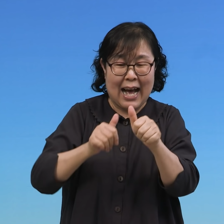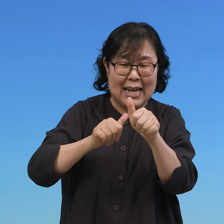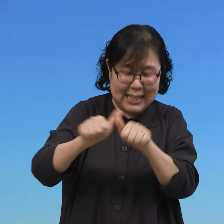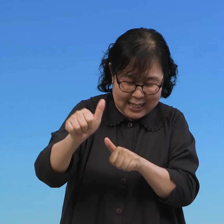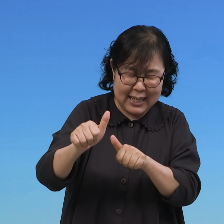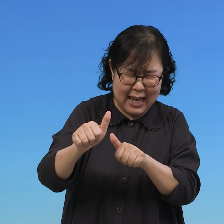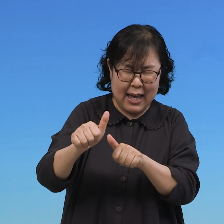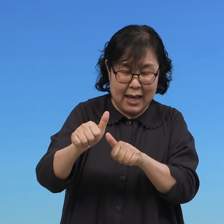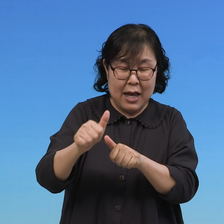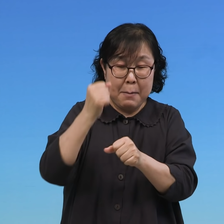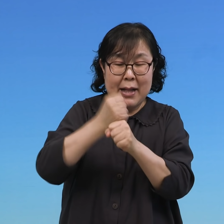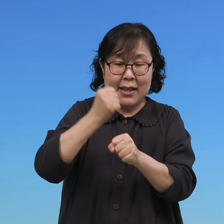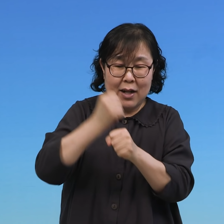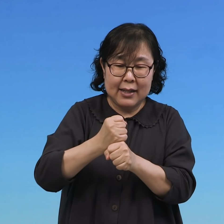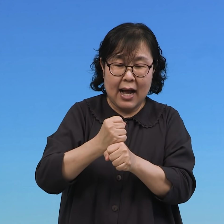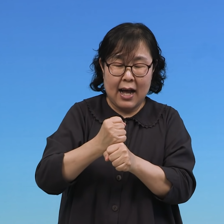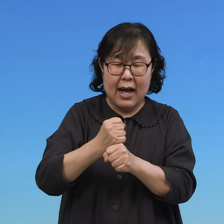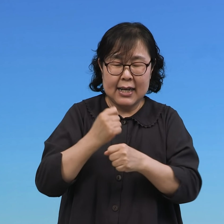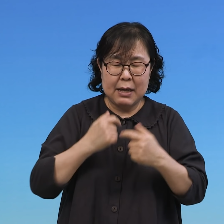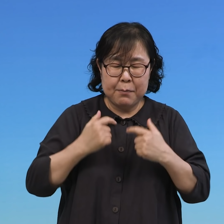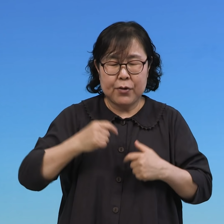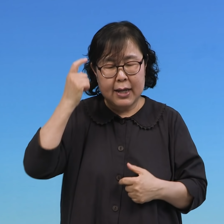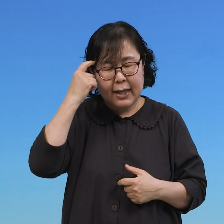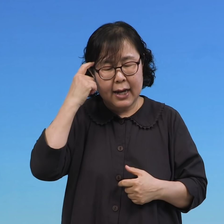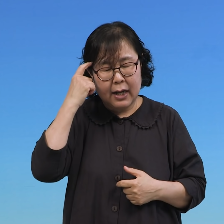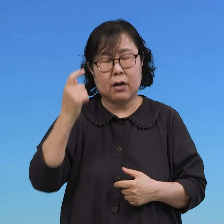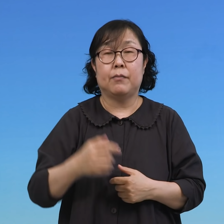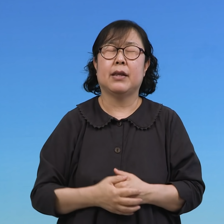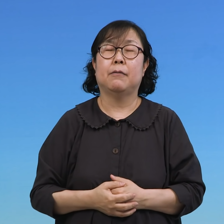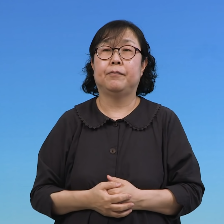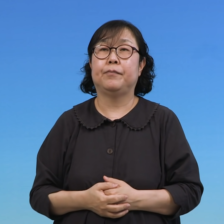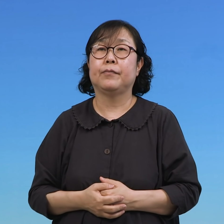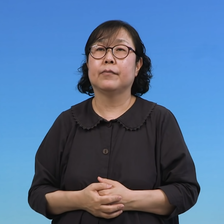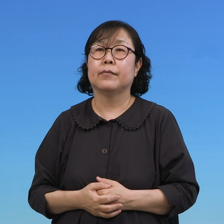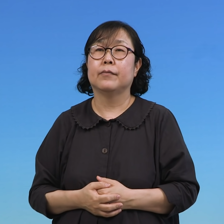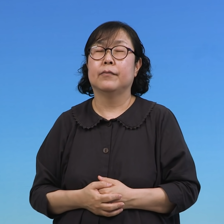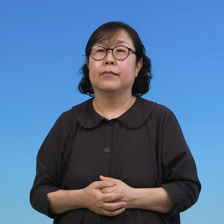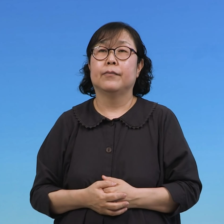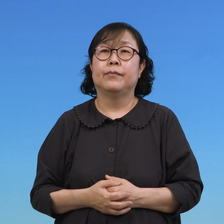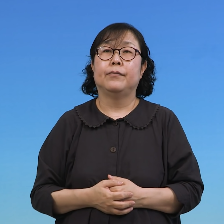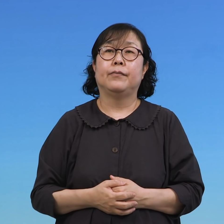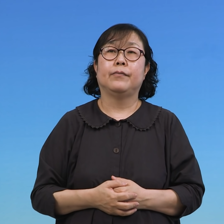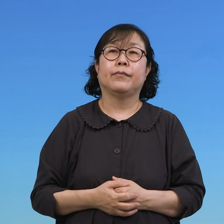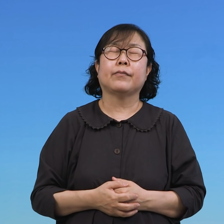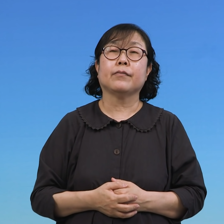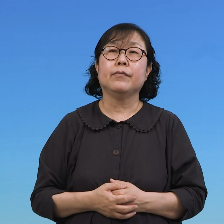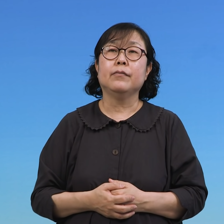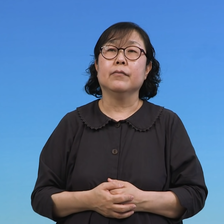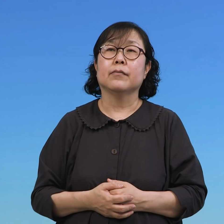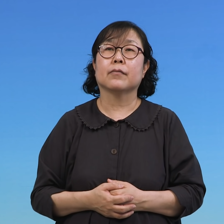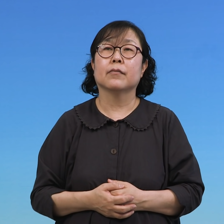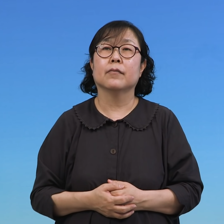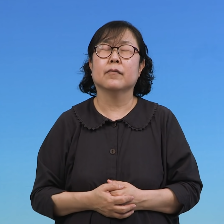이기게 만들었던 사건이다. 제게는 너무 감동이에요. 내가 그럴 수 있다는 게 감동입니다.